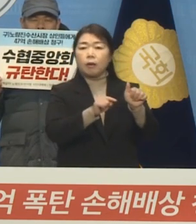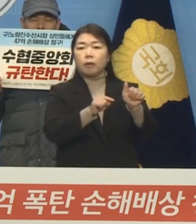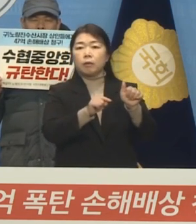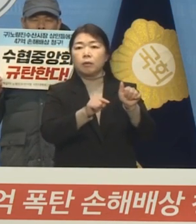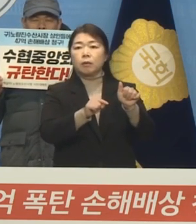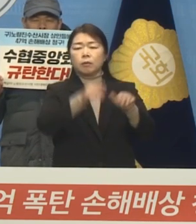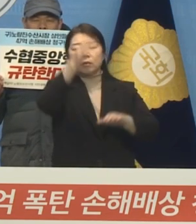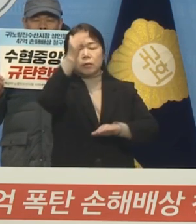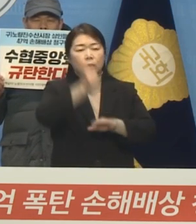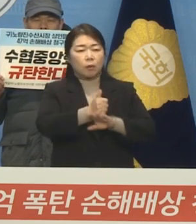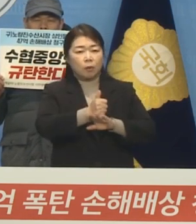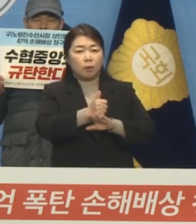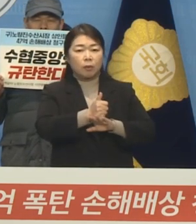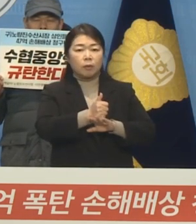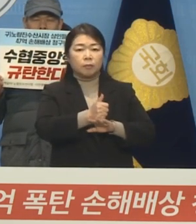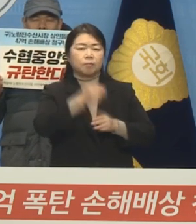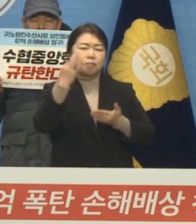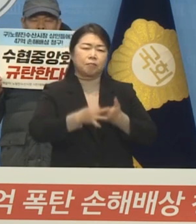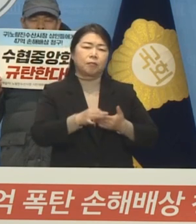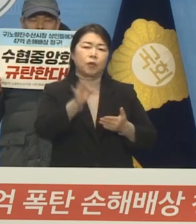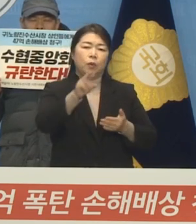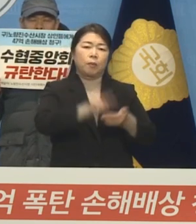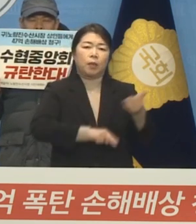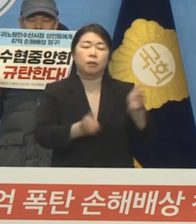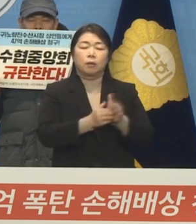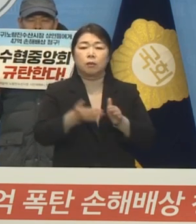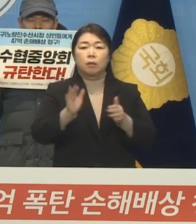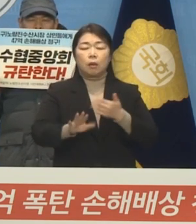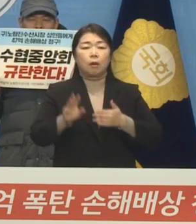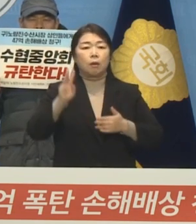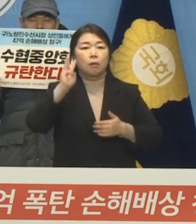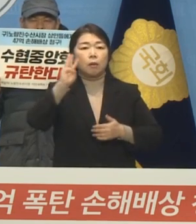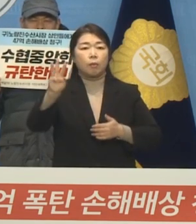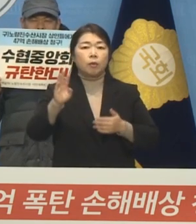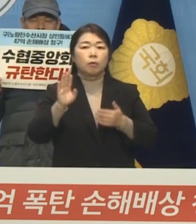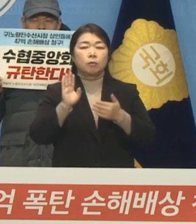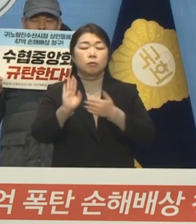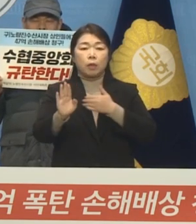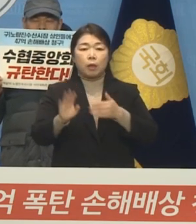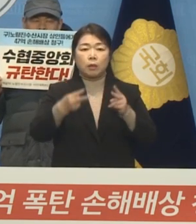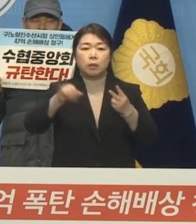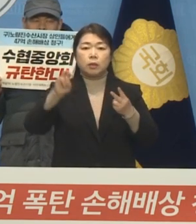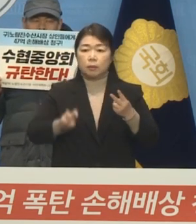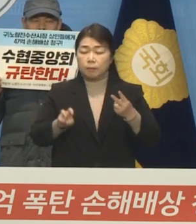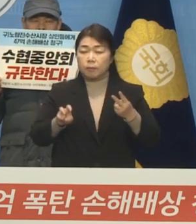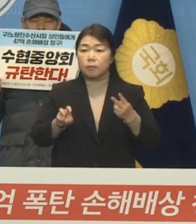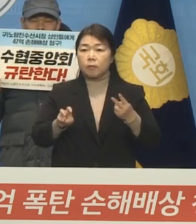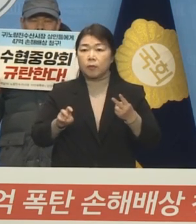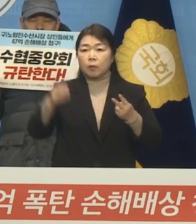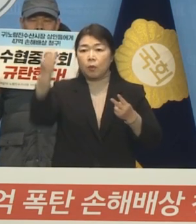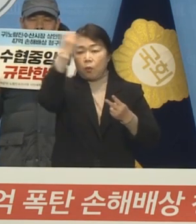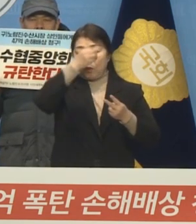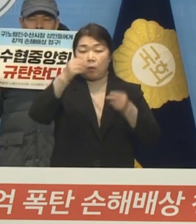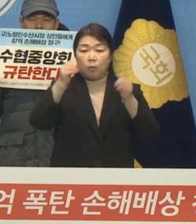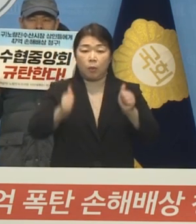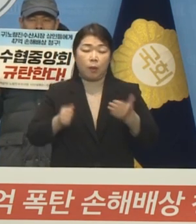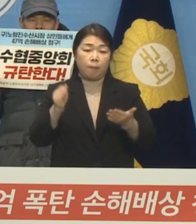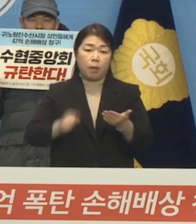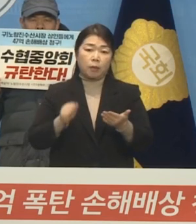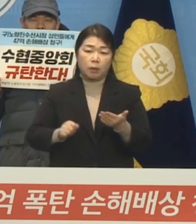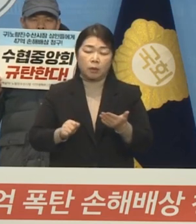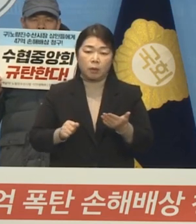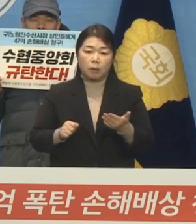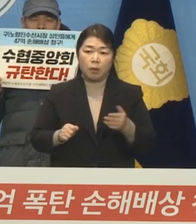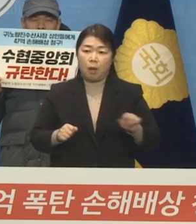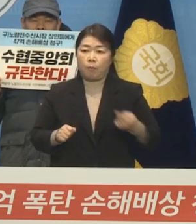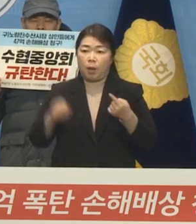최고 낙찰가로 이제 낙찰이 됐는데 3일 후에인가 2심이 있었거든요. 고등법원 판결에서 우리가